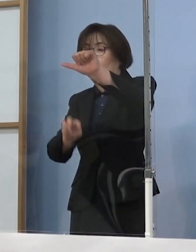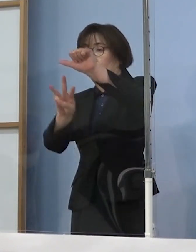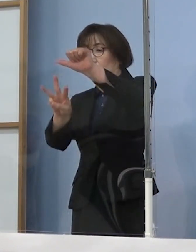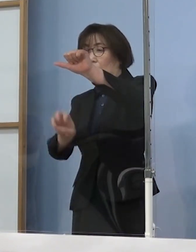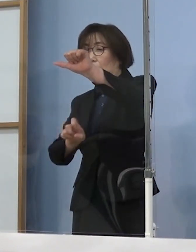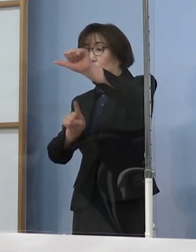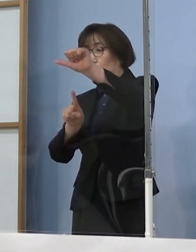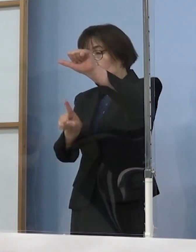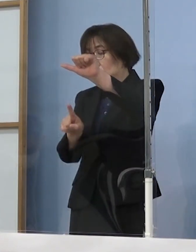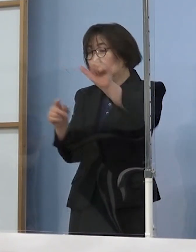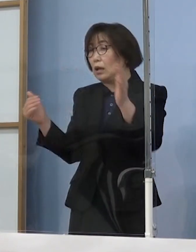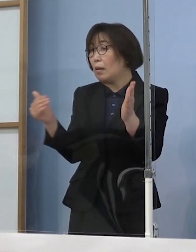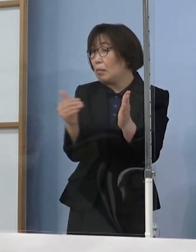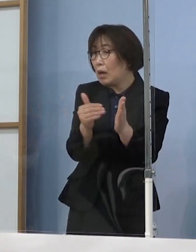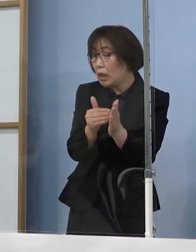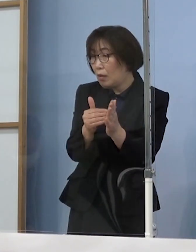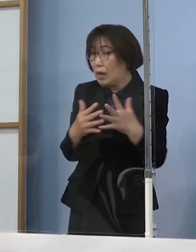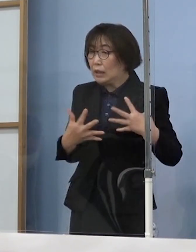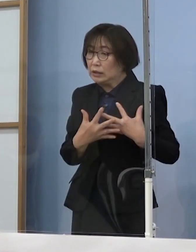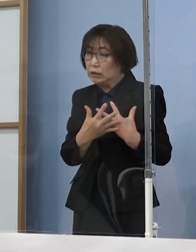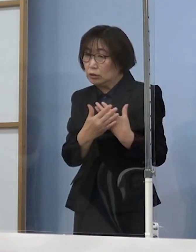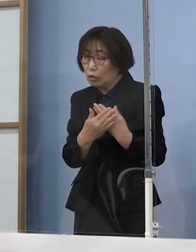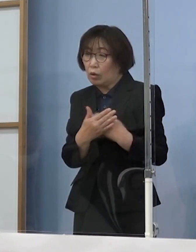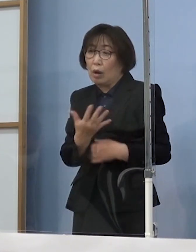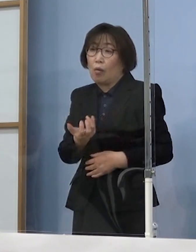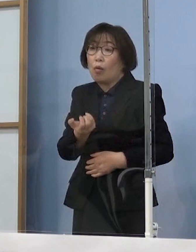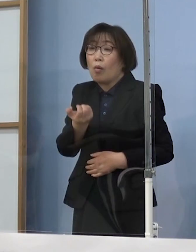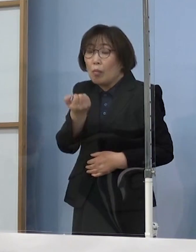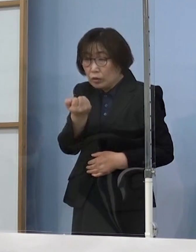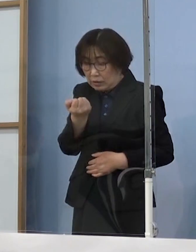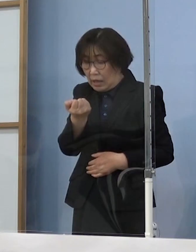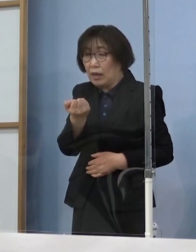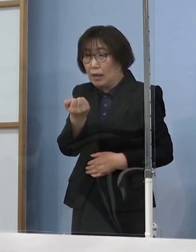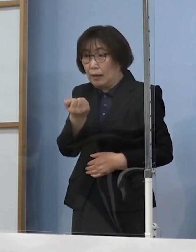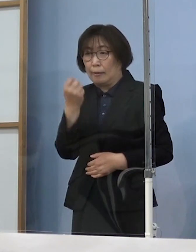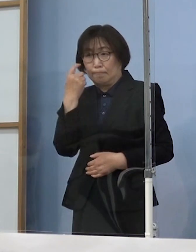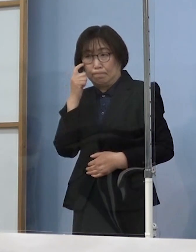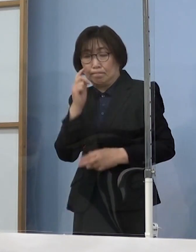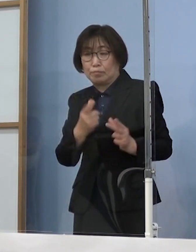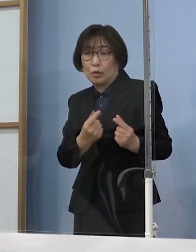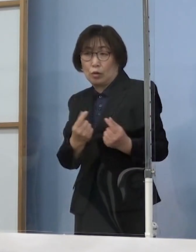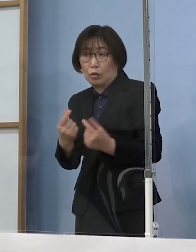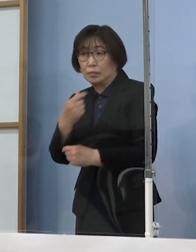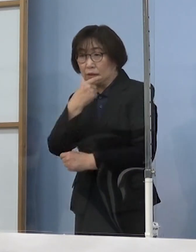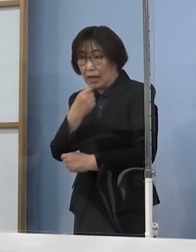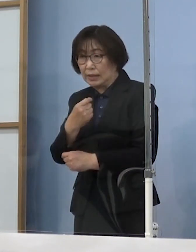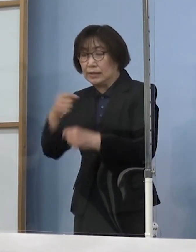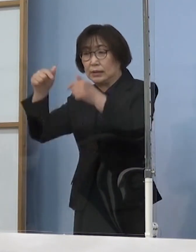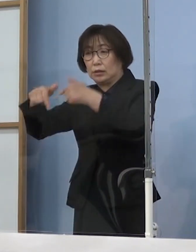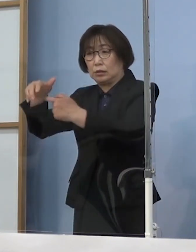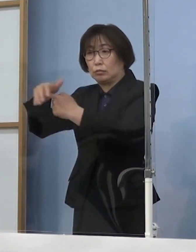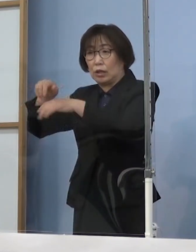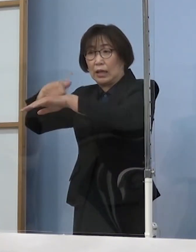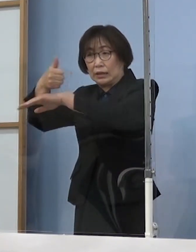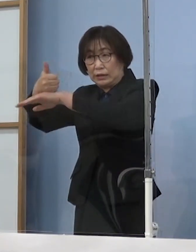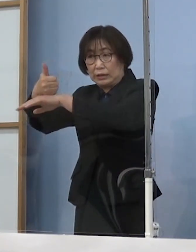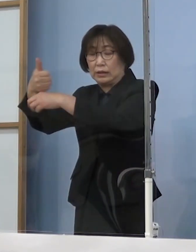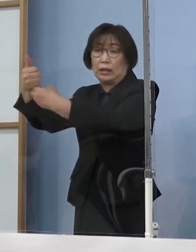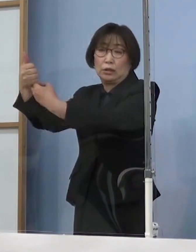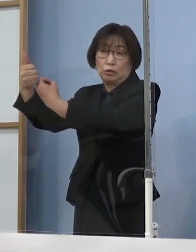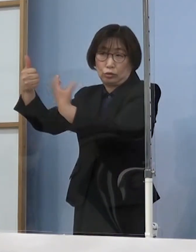張感を持って臨戦態勢で臨む、そして西村大臣が言っているいわゆ